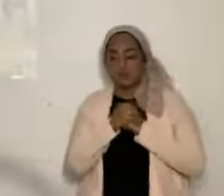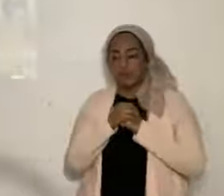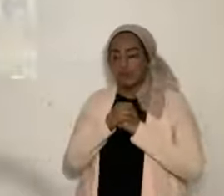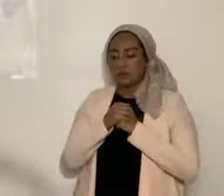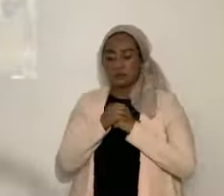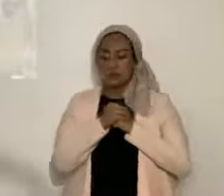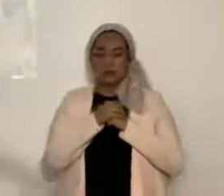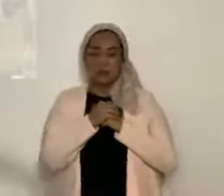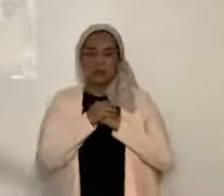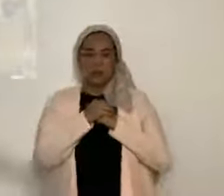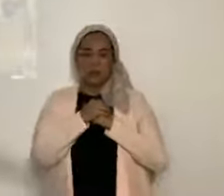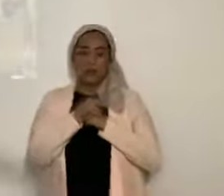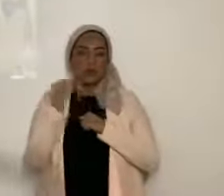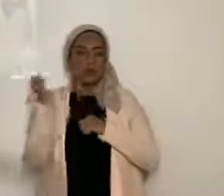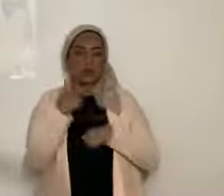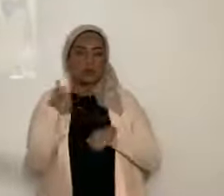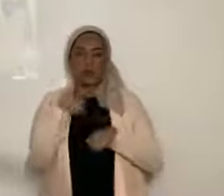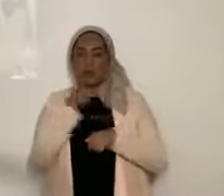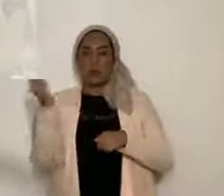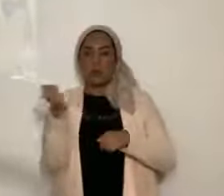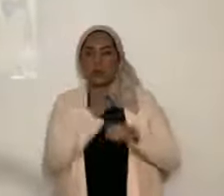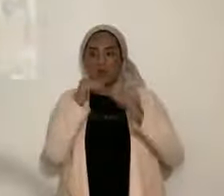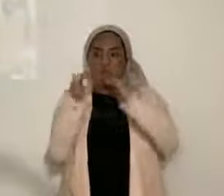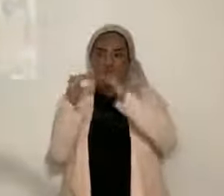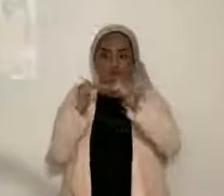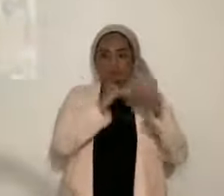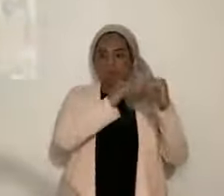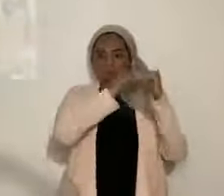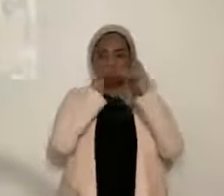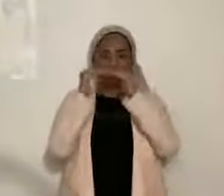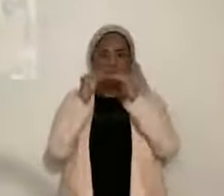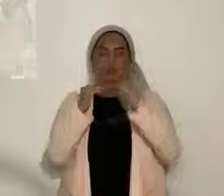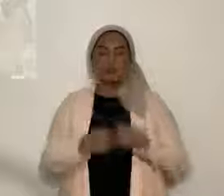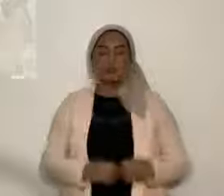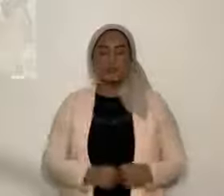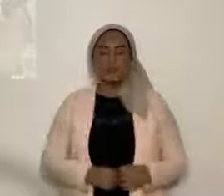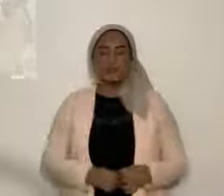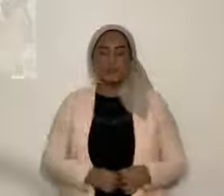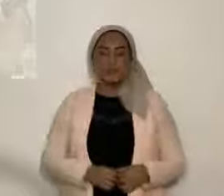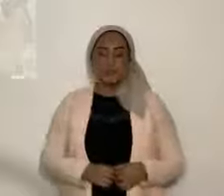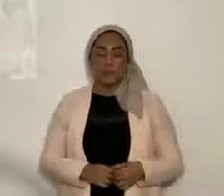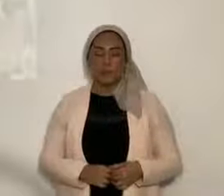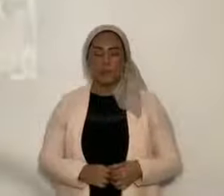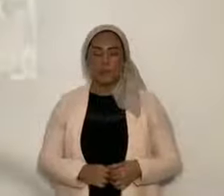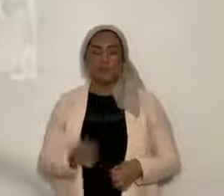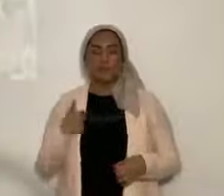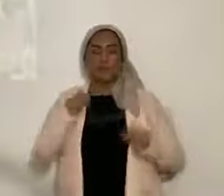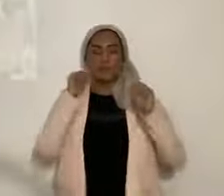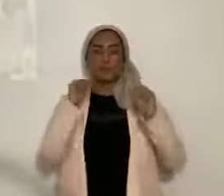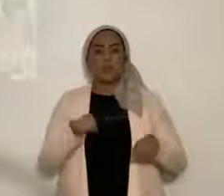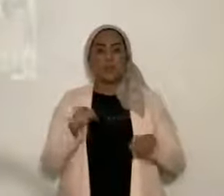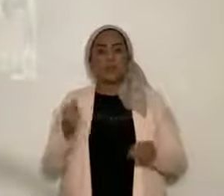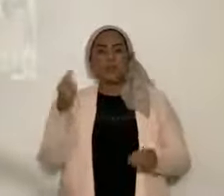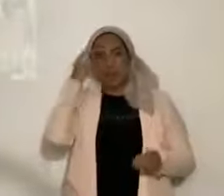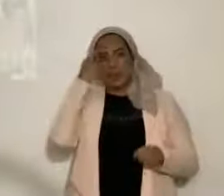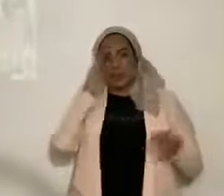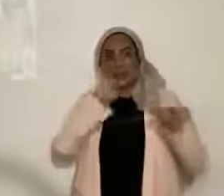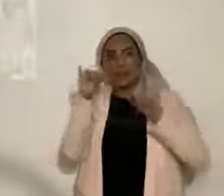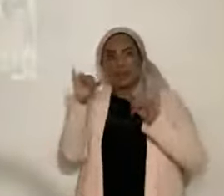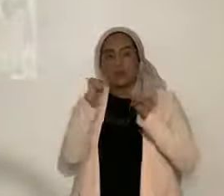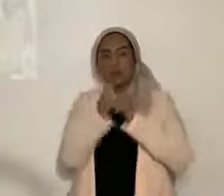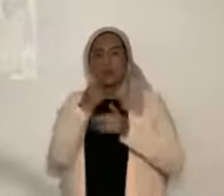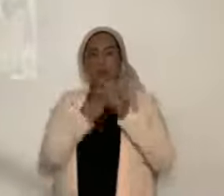nadie estaba en desventaja, ni los que murieron, ni los que vivimos. Podríamos pensar también con